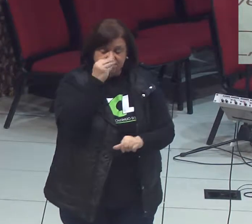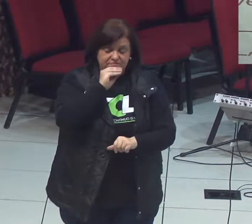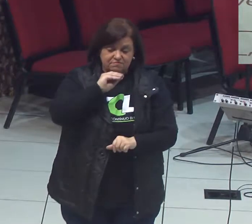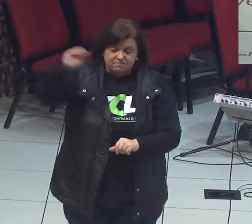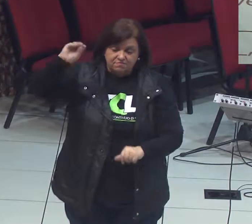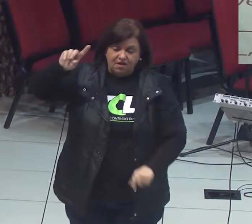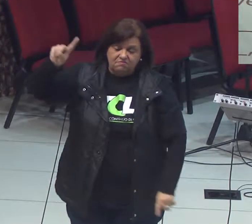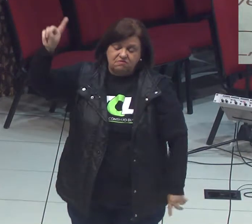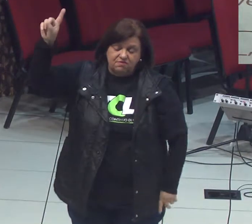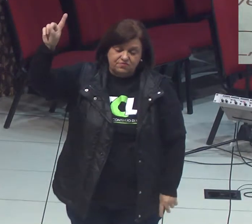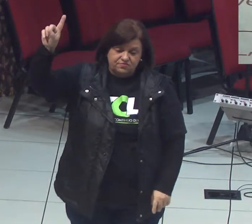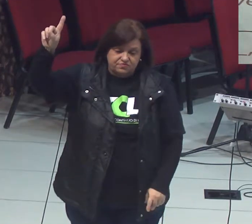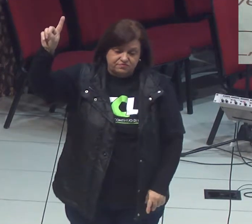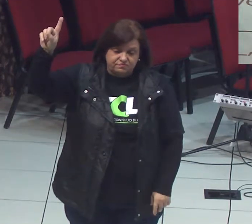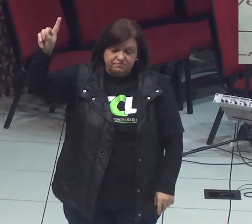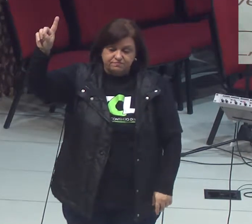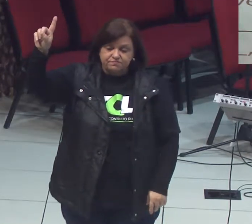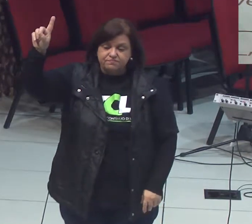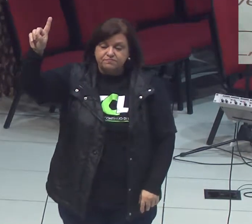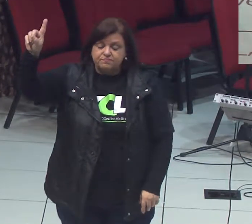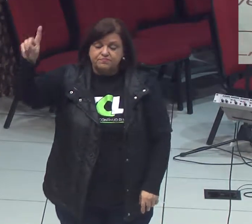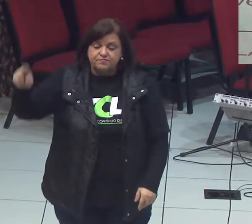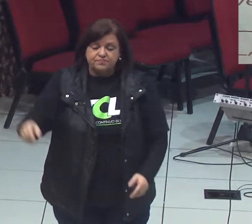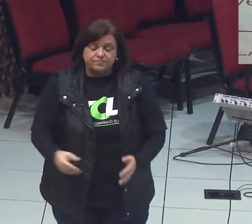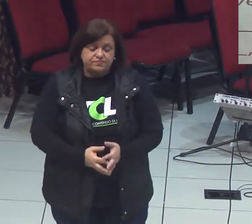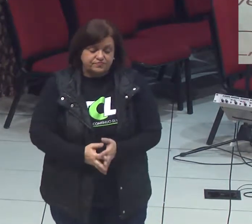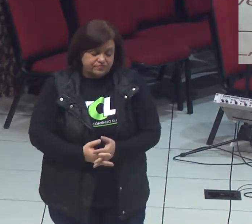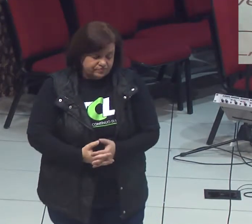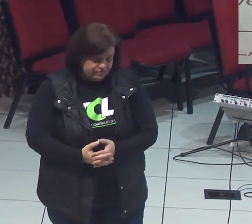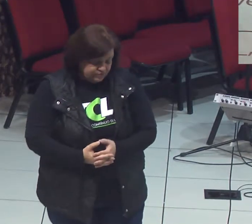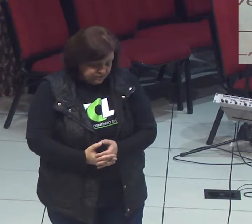indiferente, a segunda palavra, a Deus,